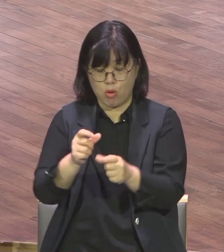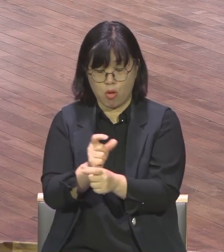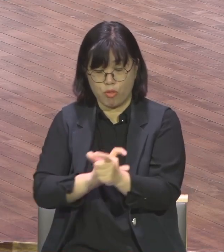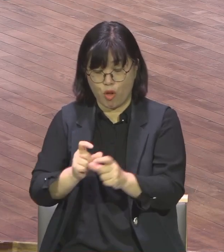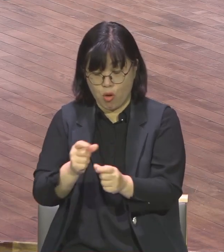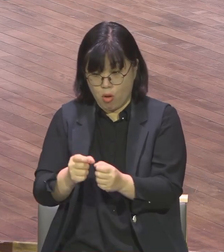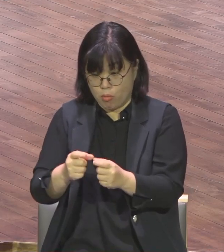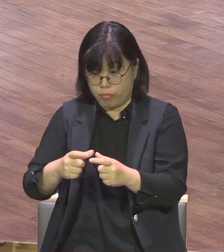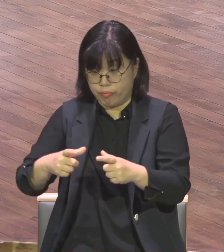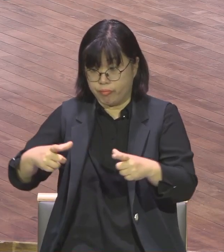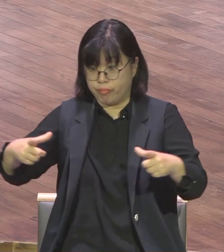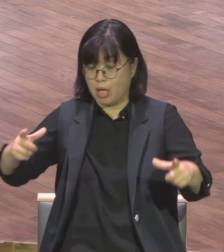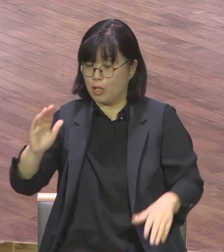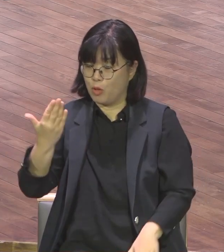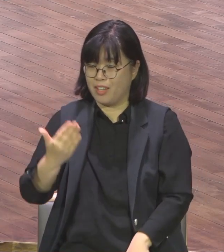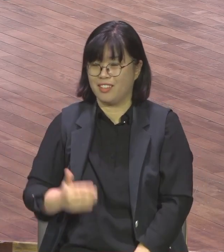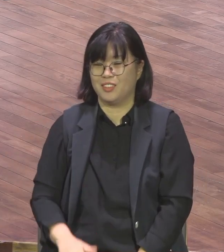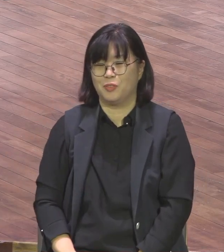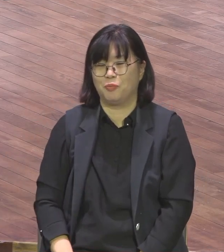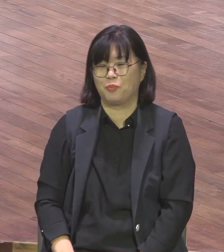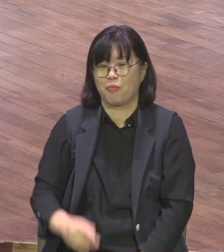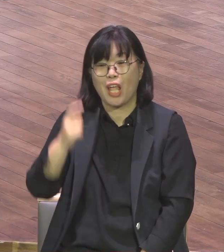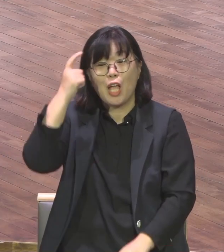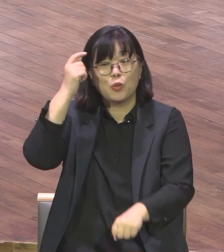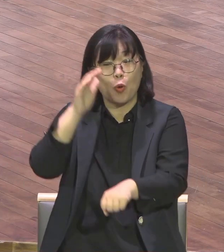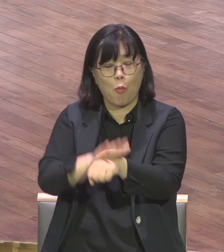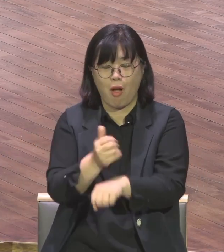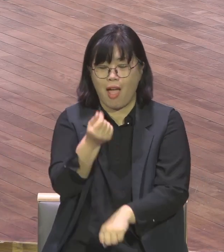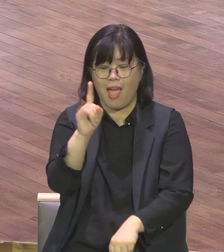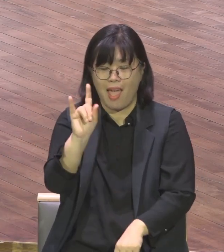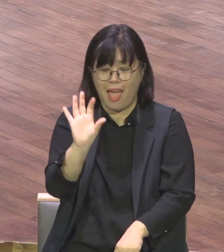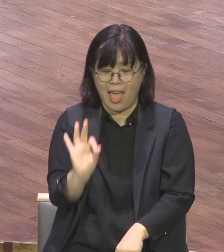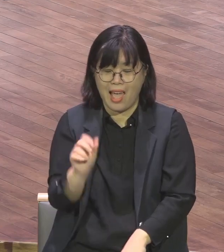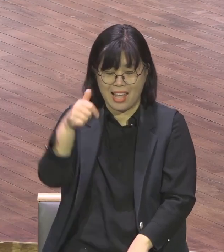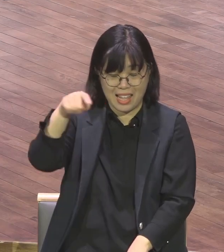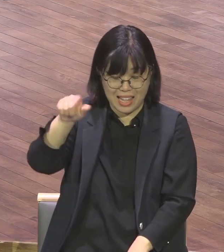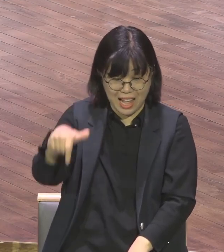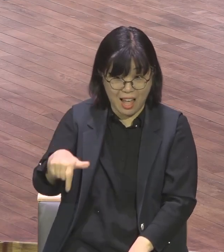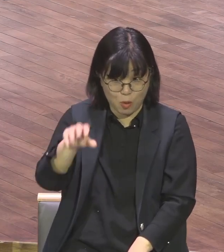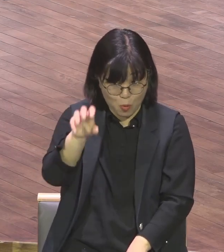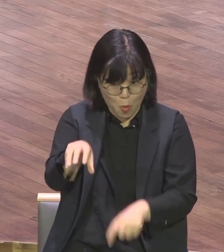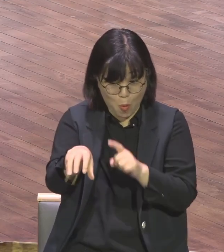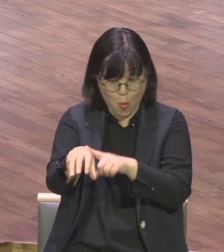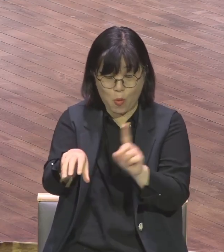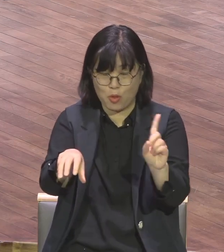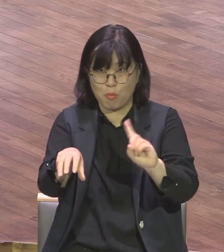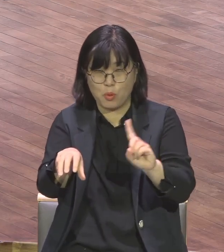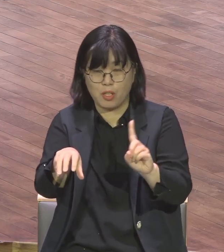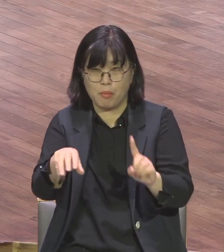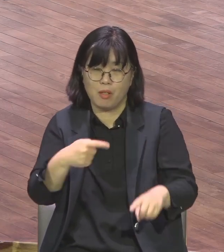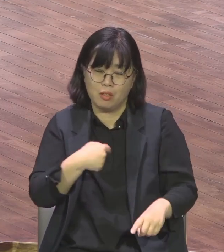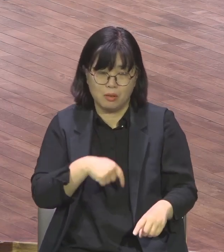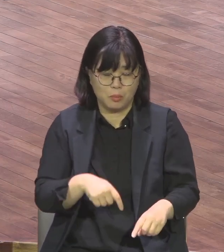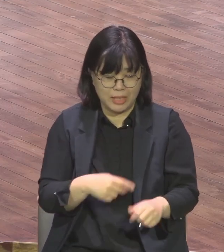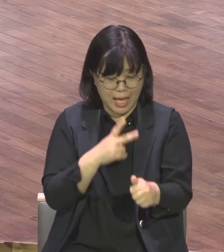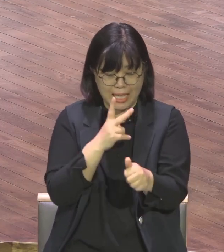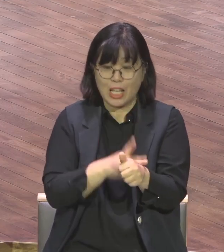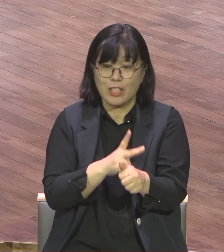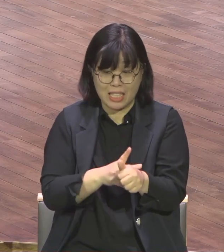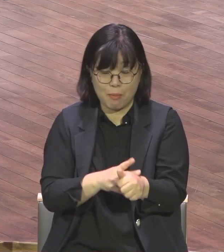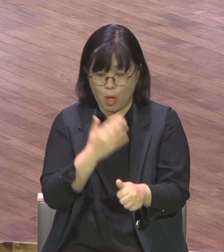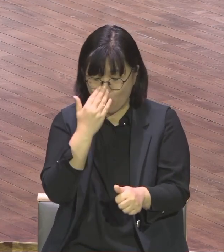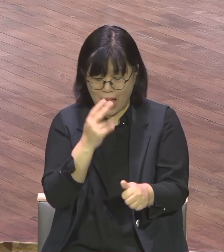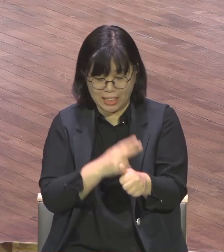행각은 성전, 예루살렘 성전 동편에 있는 것인데 당시 랍비들이 많은 사람들을 가르칠 때 주로 사용했던 장소였어요. 그래서